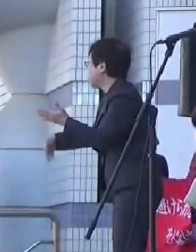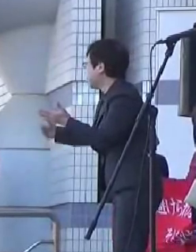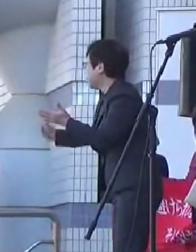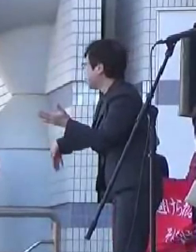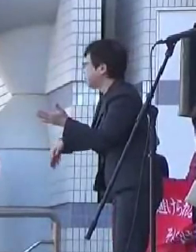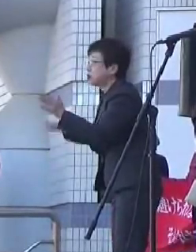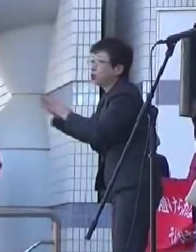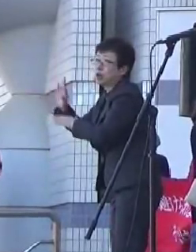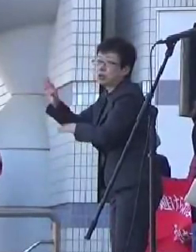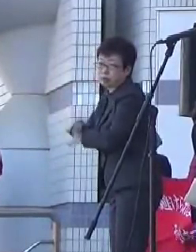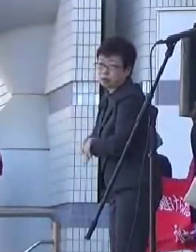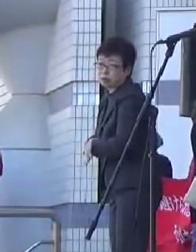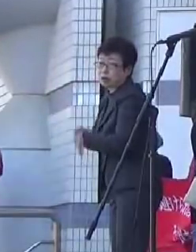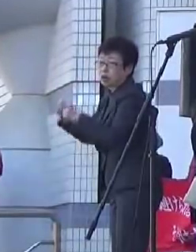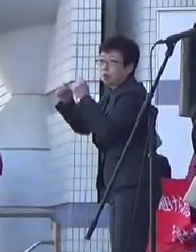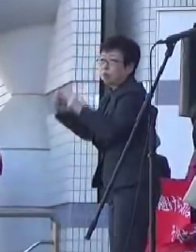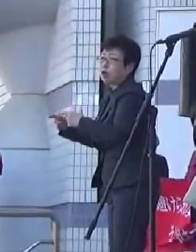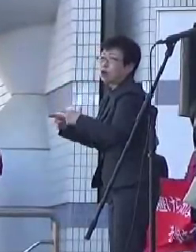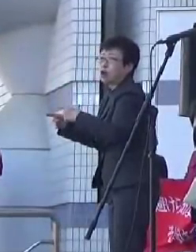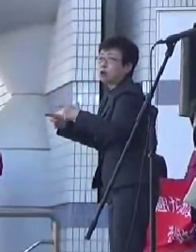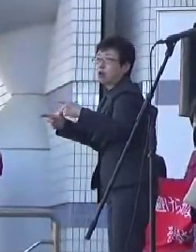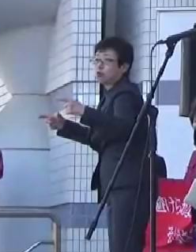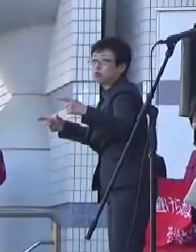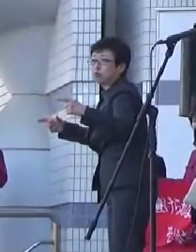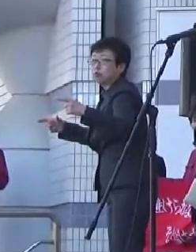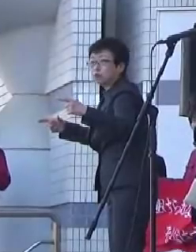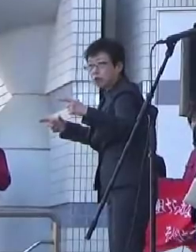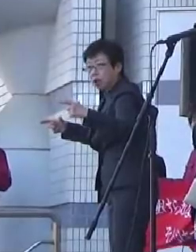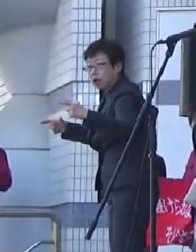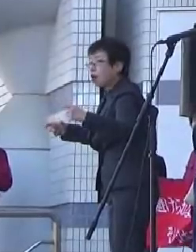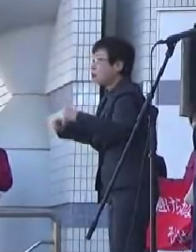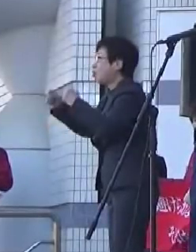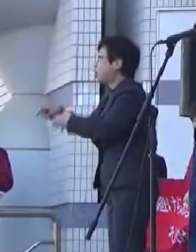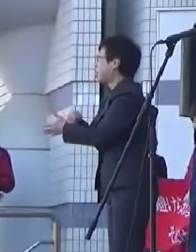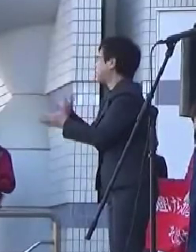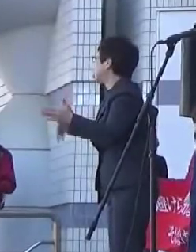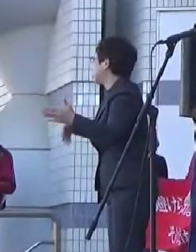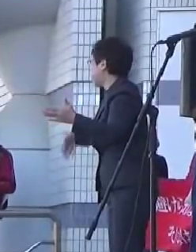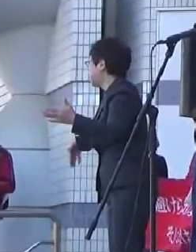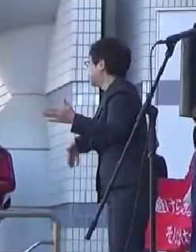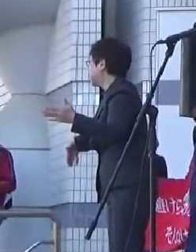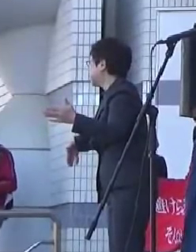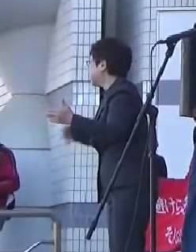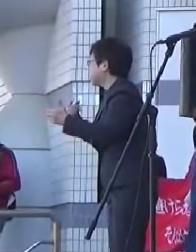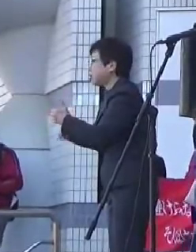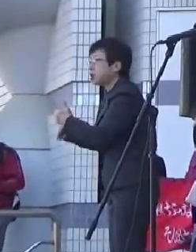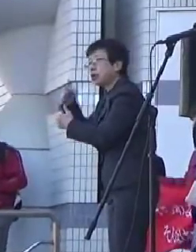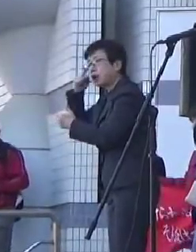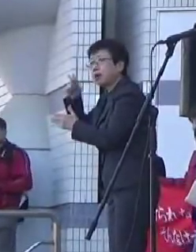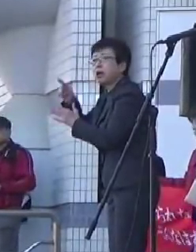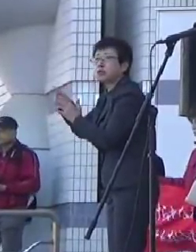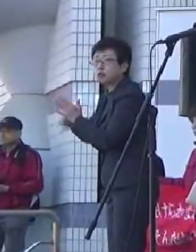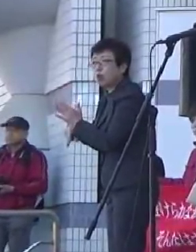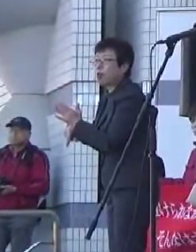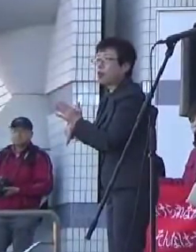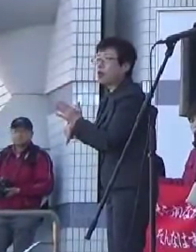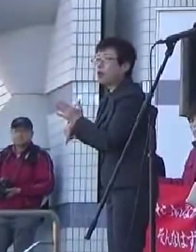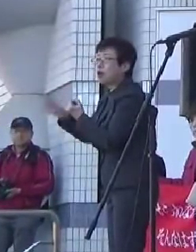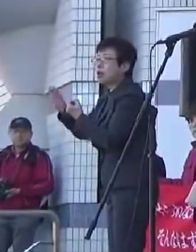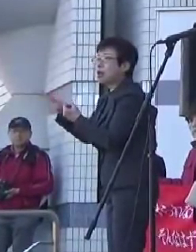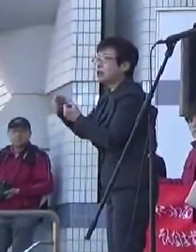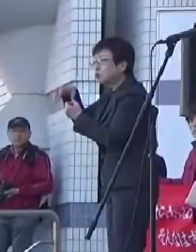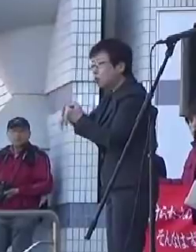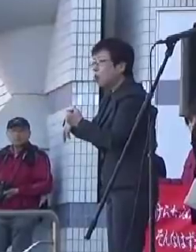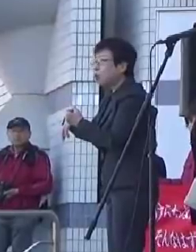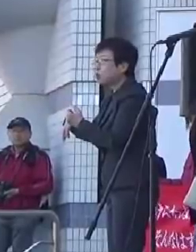。問題は増える一方で解決していかない。それは何なんだろうって考えると、やっぱりその原発事